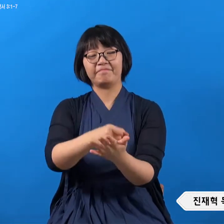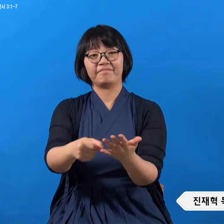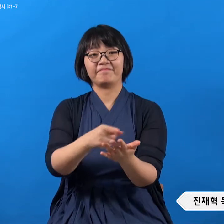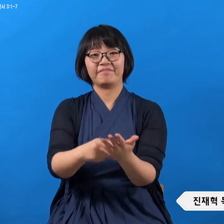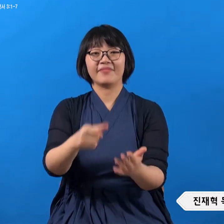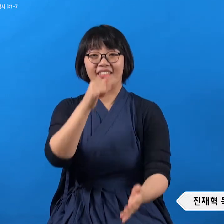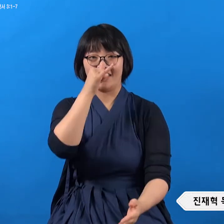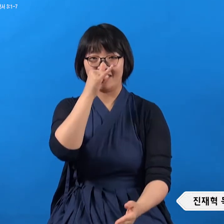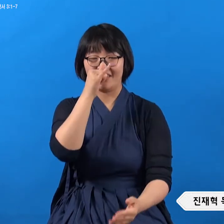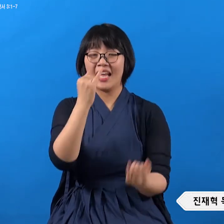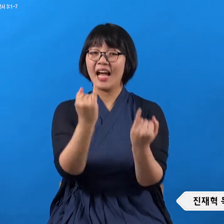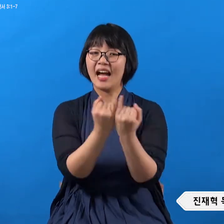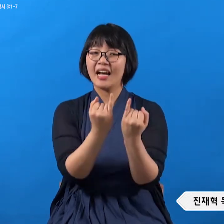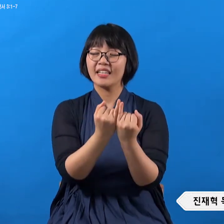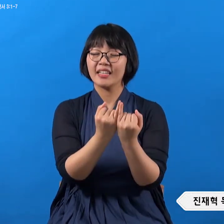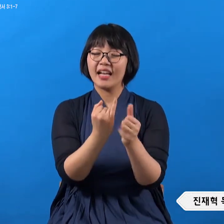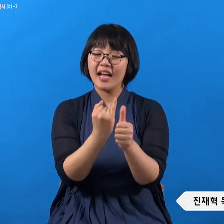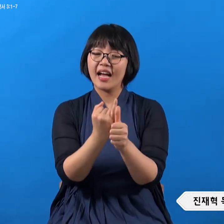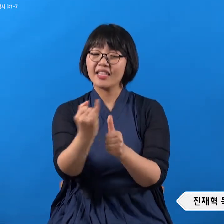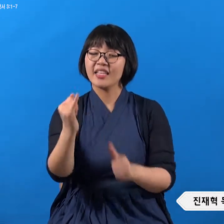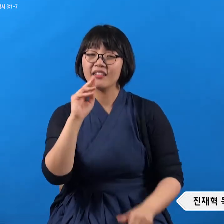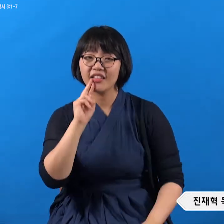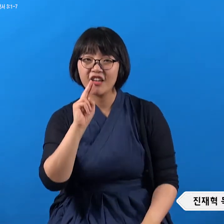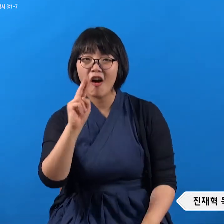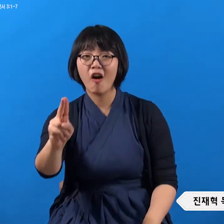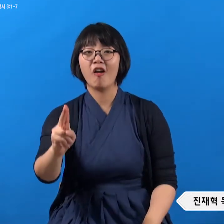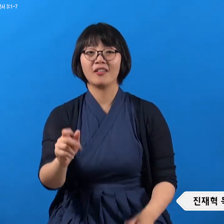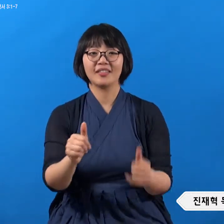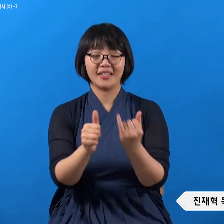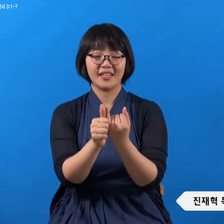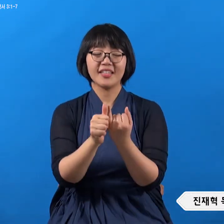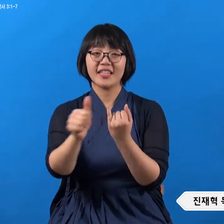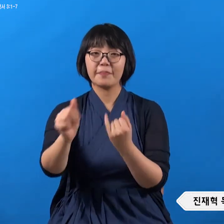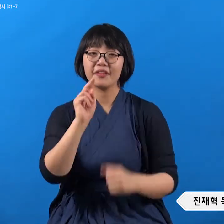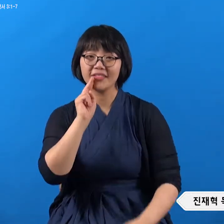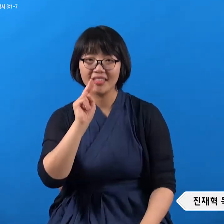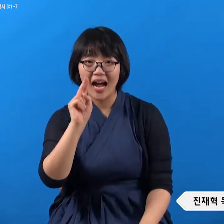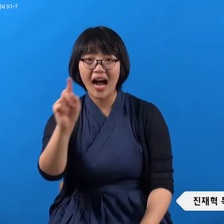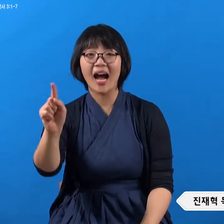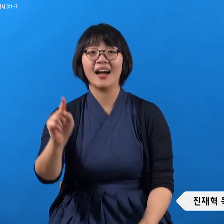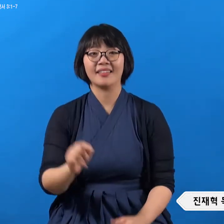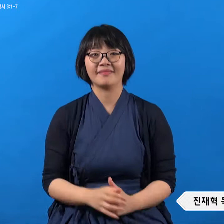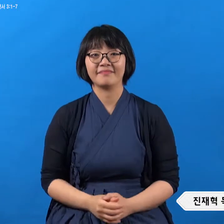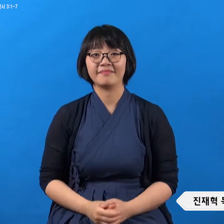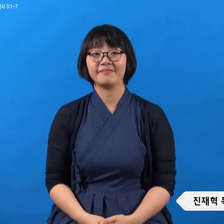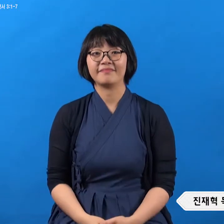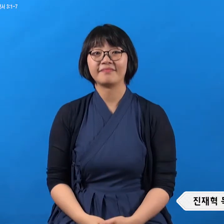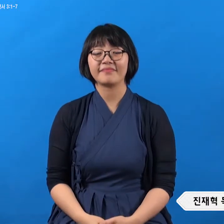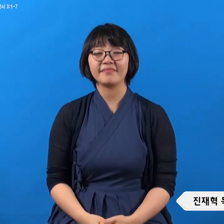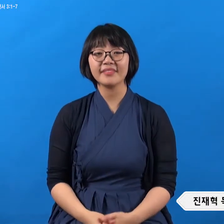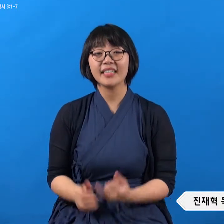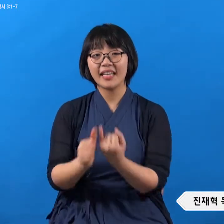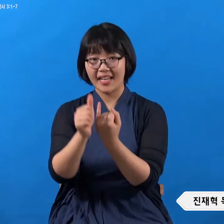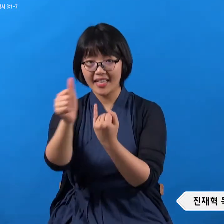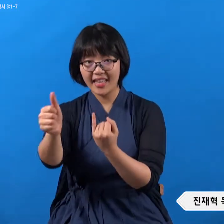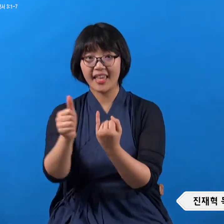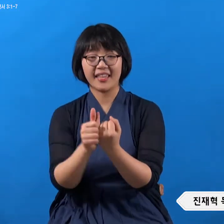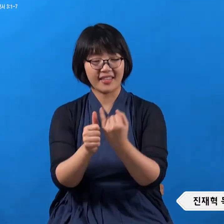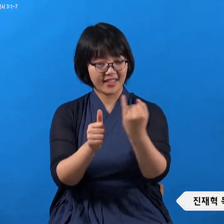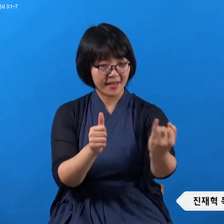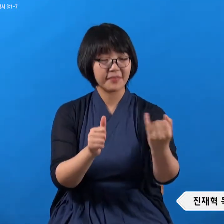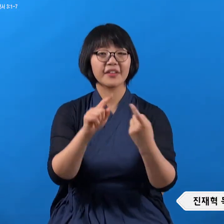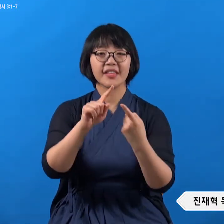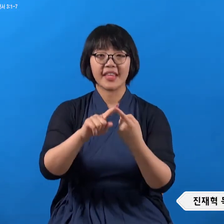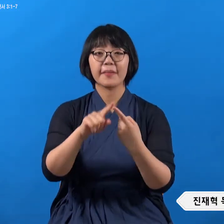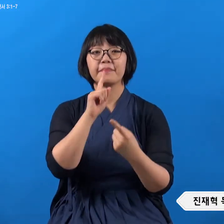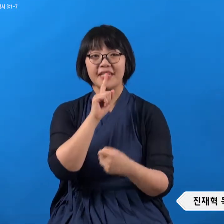계십니다. 아내들이여 라고 말씀하시고 남편들아 라고 말씀하시면서 아내와 남편에